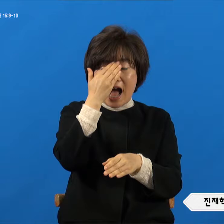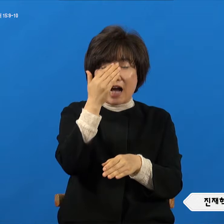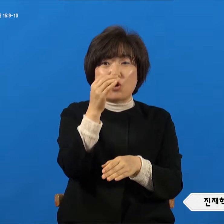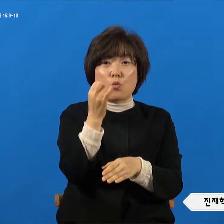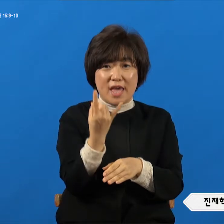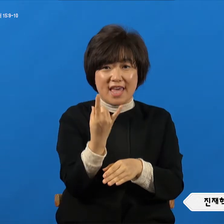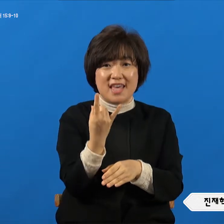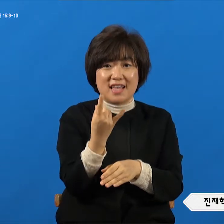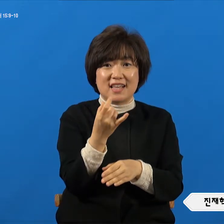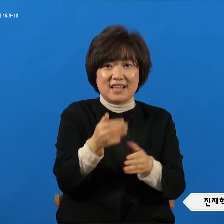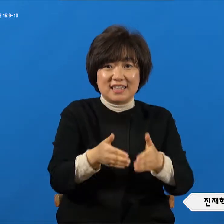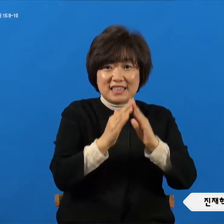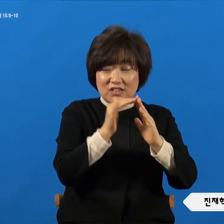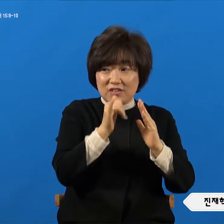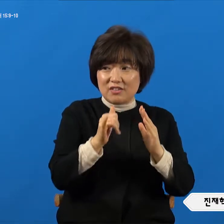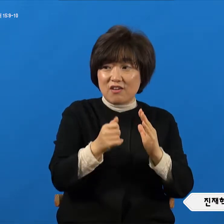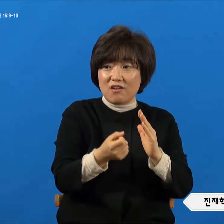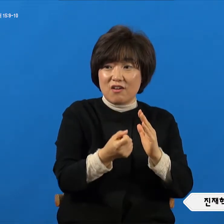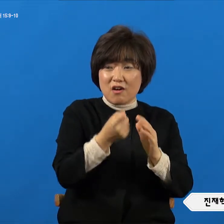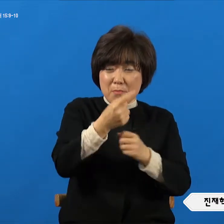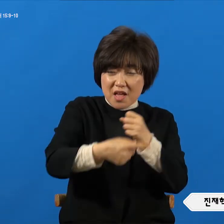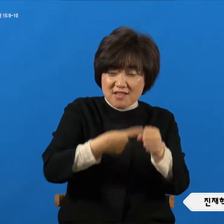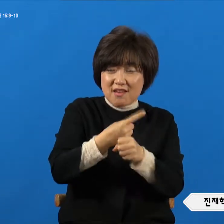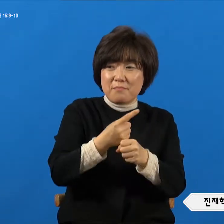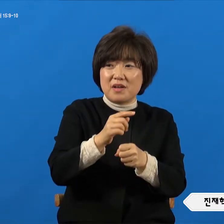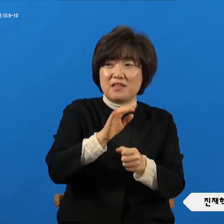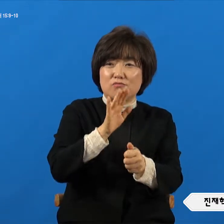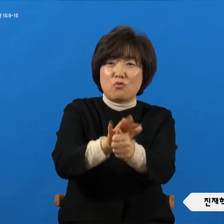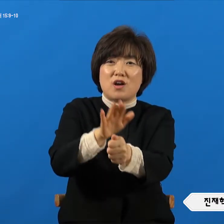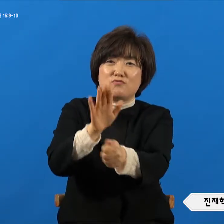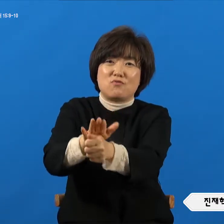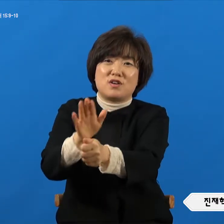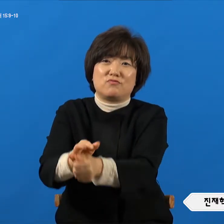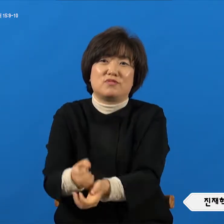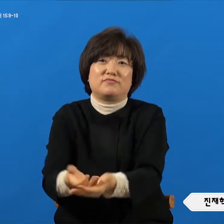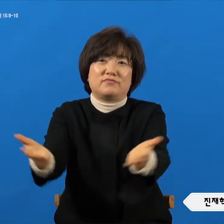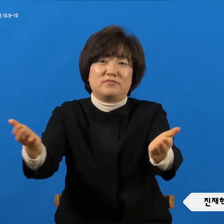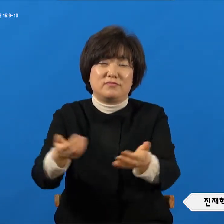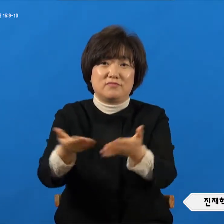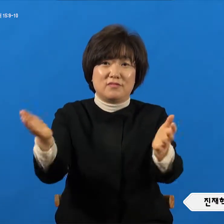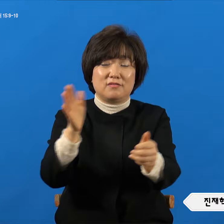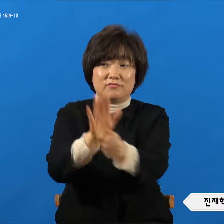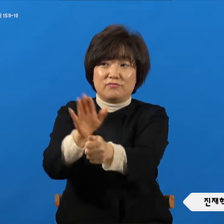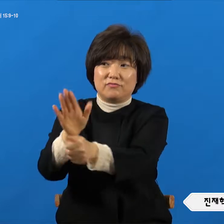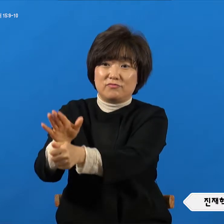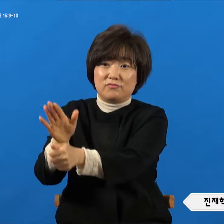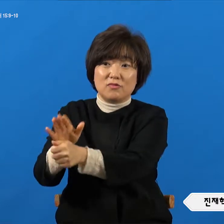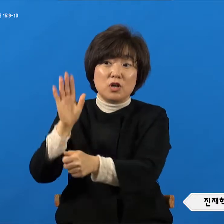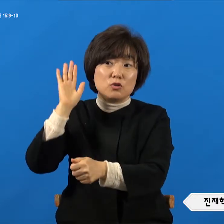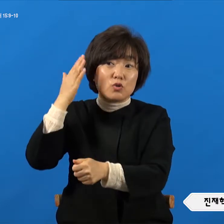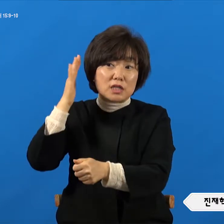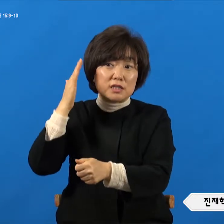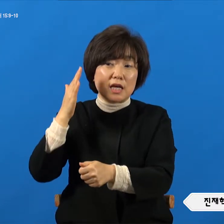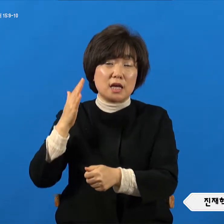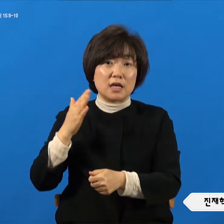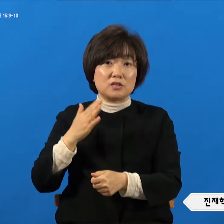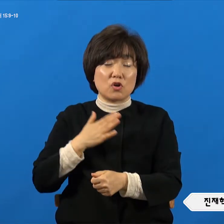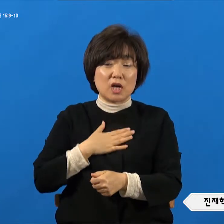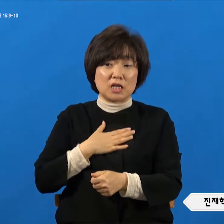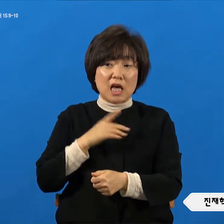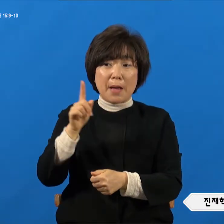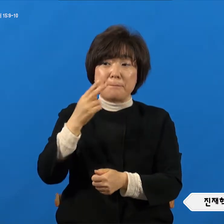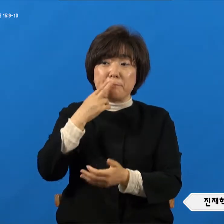통해서 많은 분들을 도왔습니다. 그 장학회에 많은 분들을 도왔는데 최근에 저에게